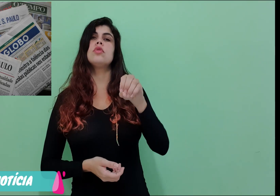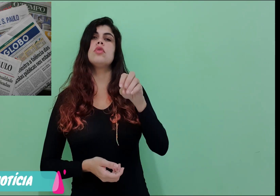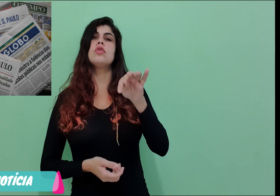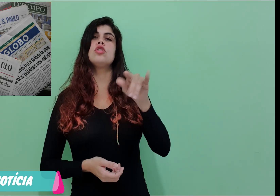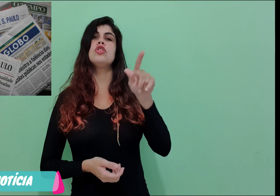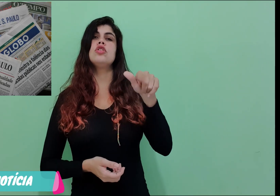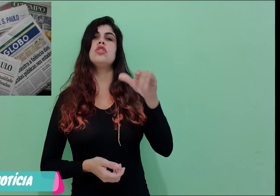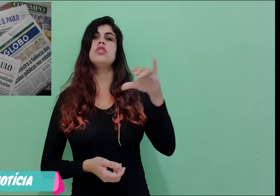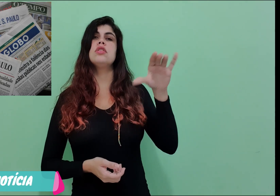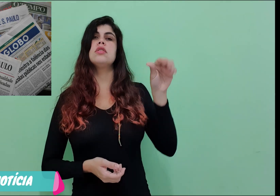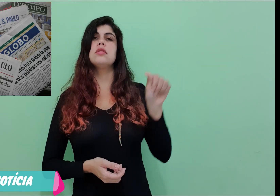notícia.